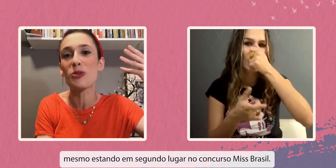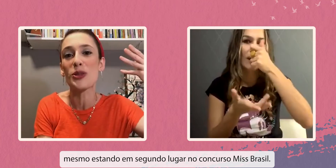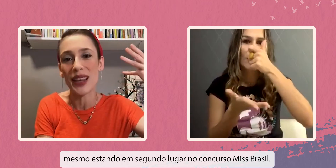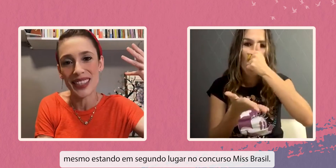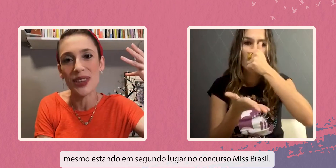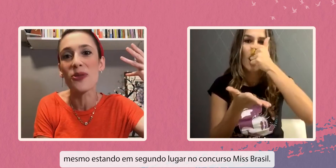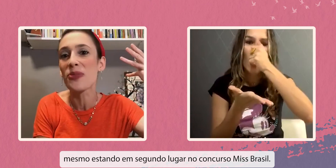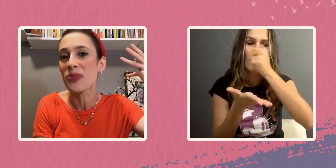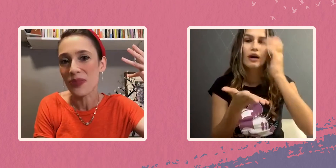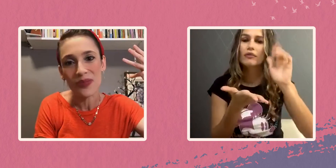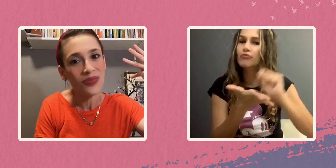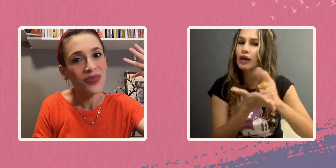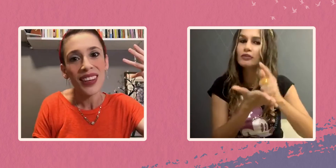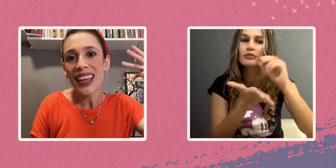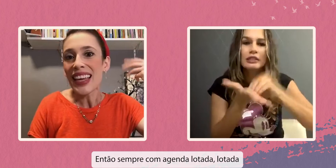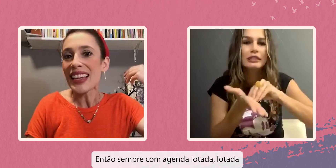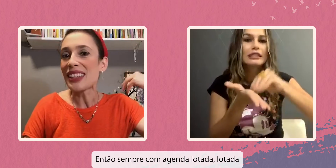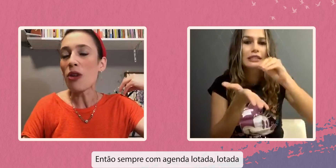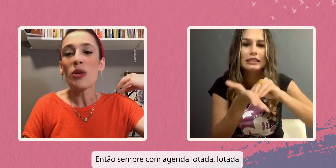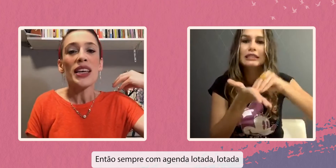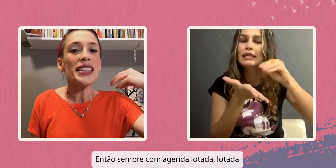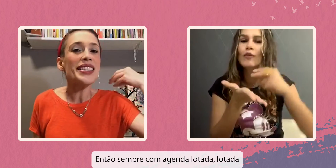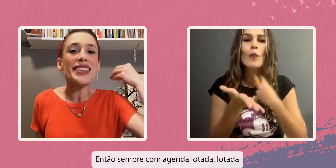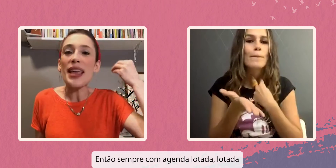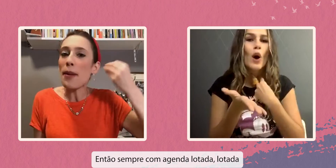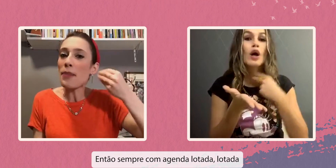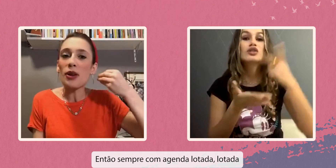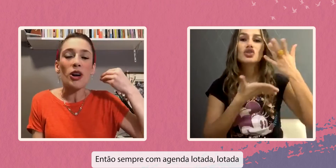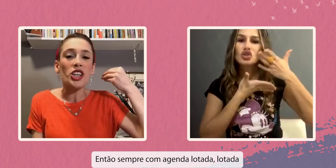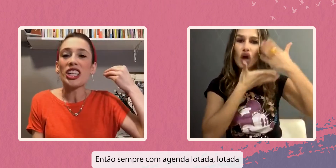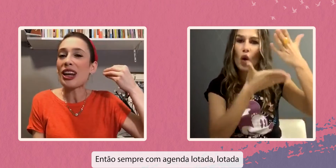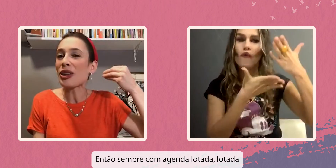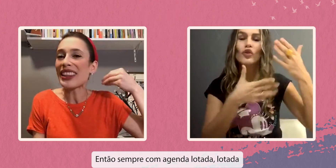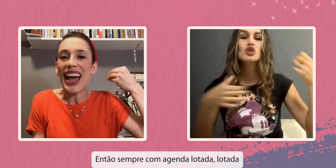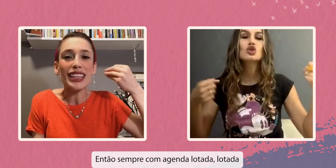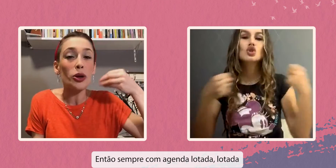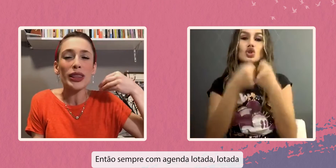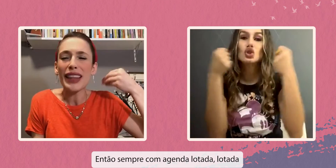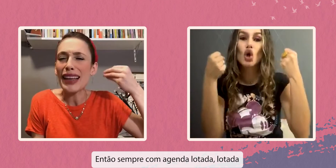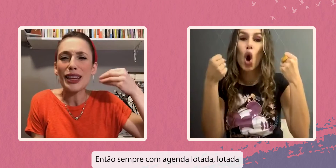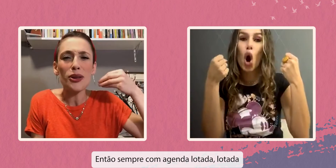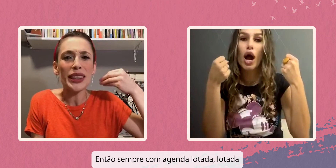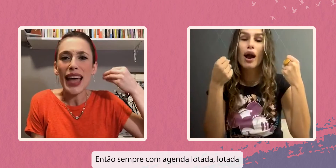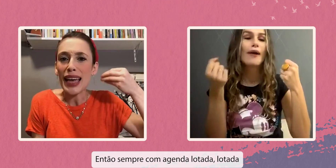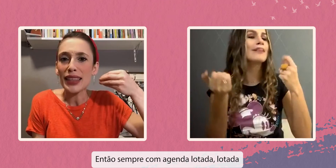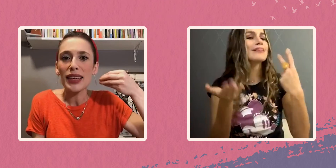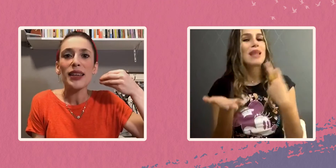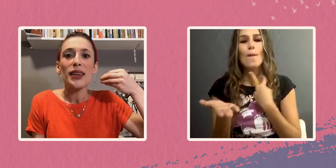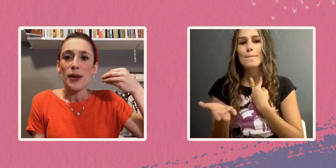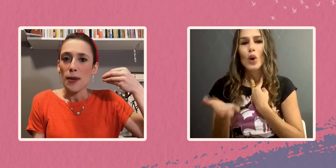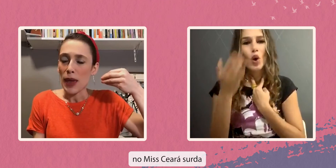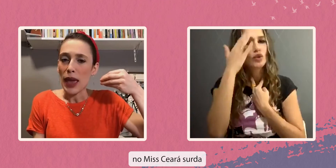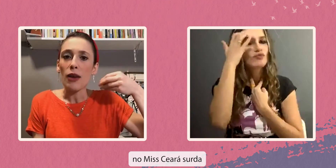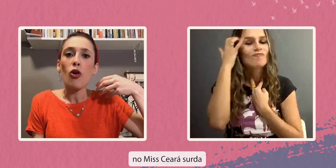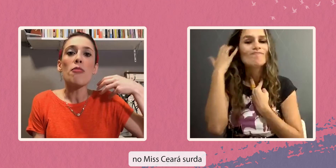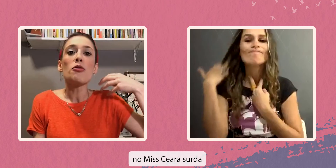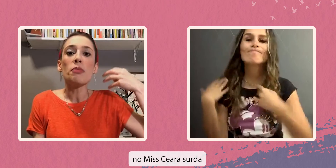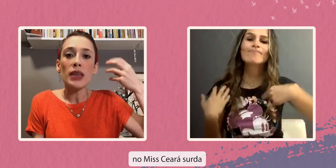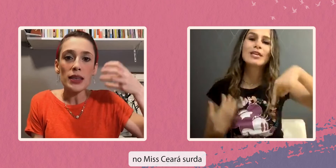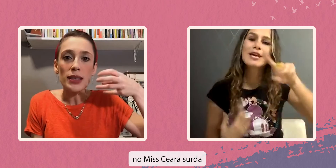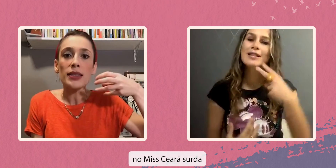concurso Miss Brasil. Então, sempre com a agenda lotada.